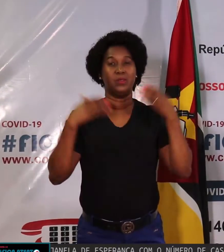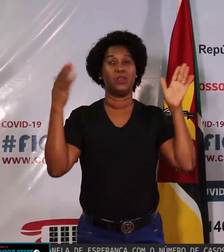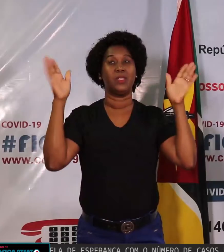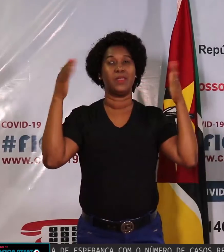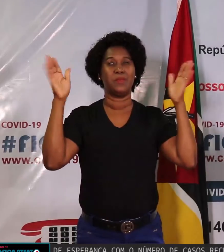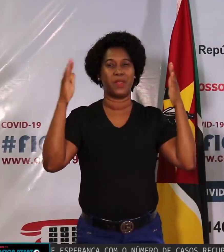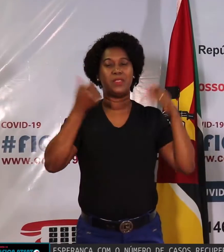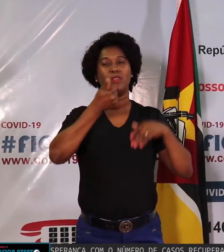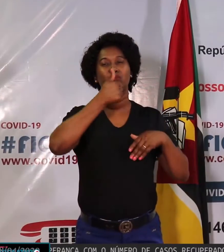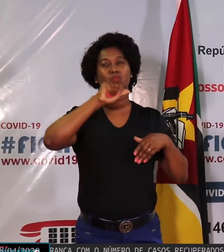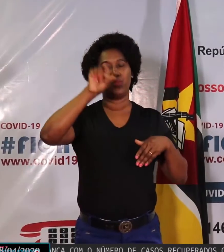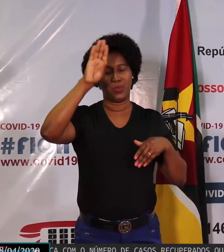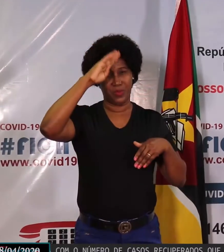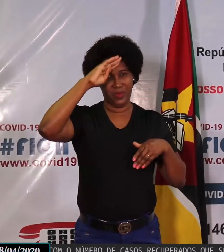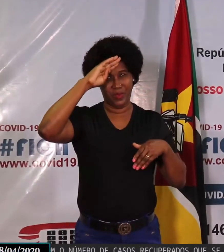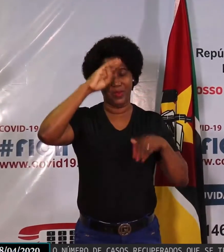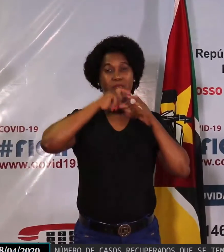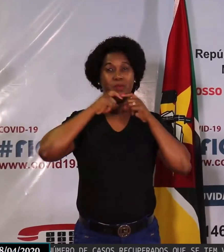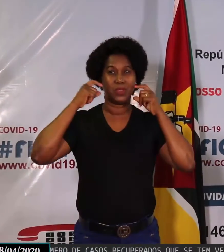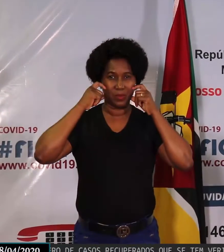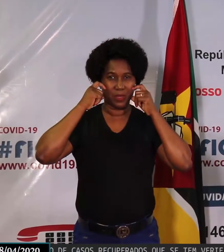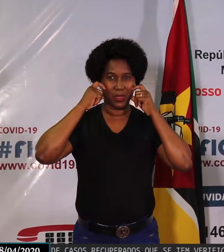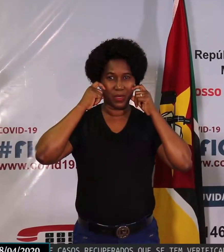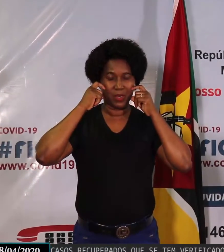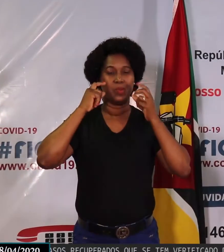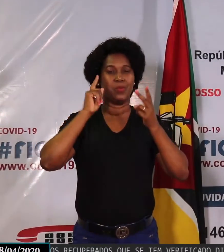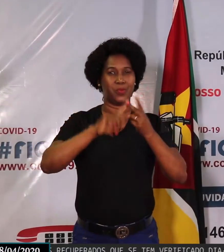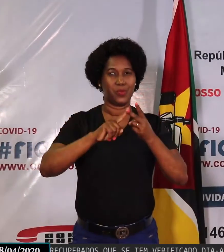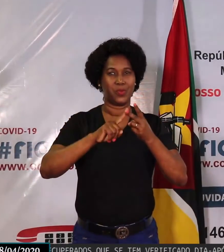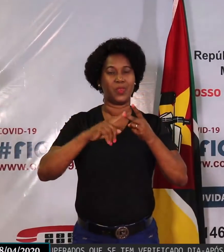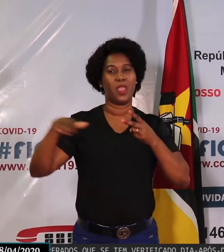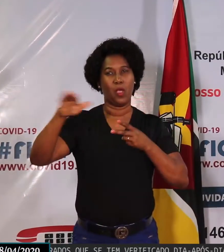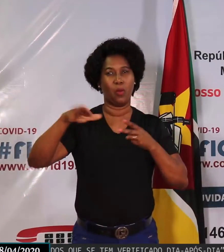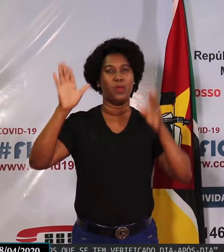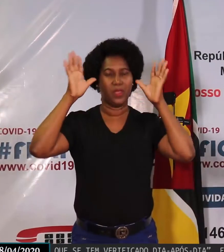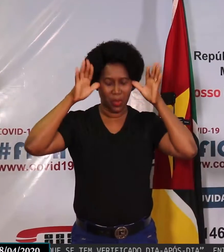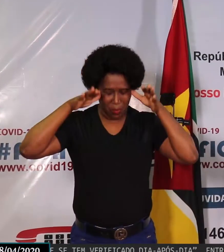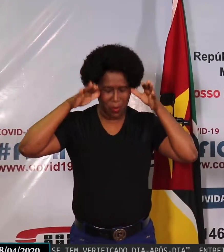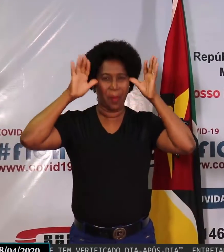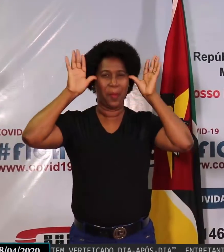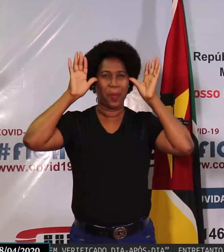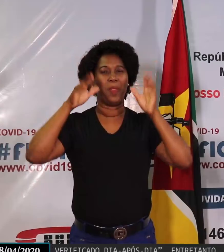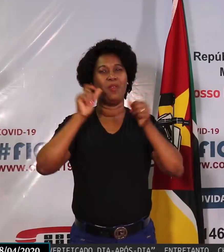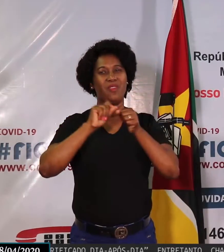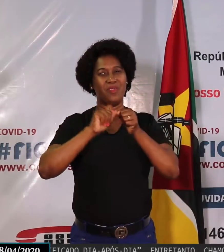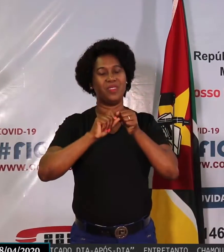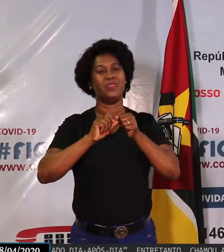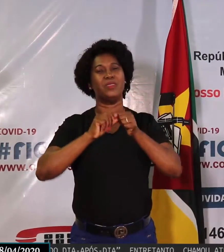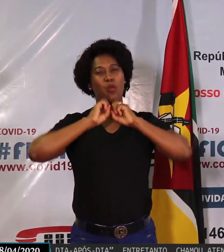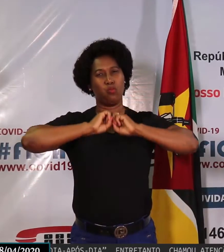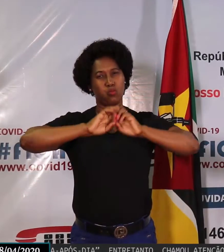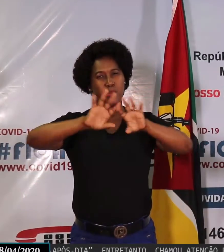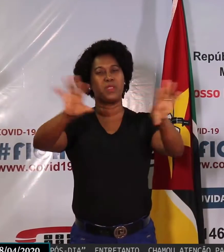Cervejas de Moçambique, a Five Stars, à comunidade montana. Fez o lançamento